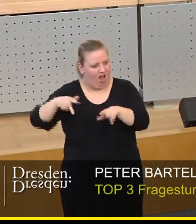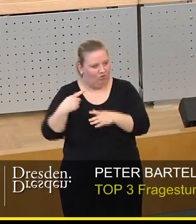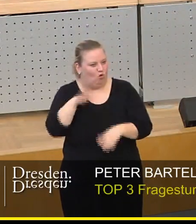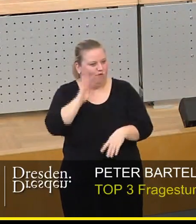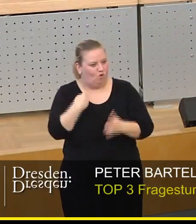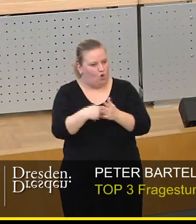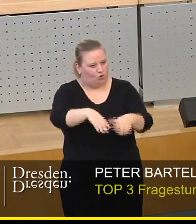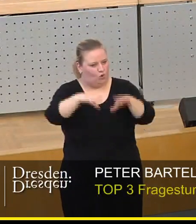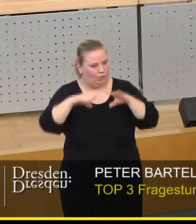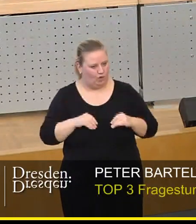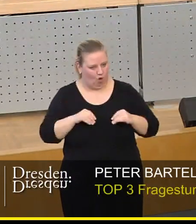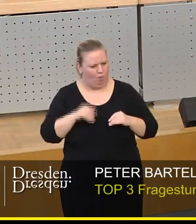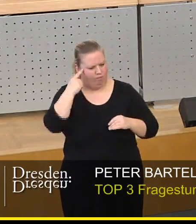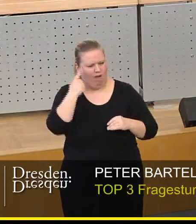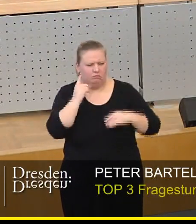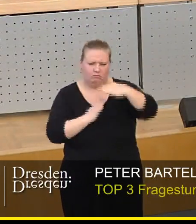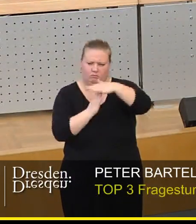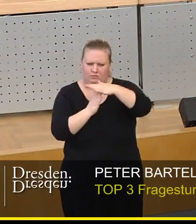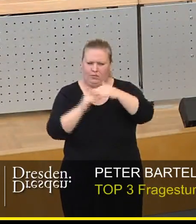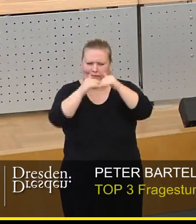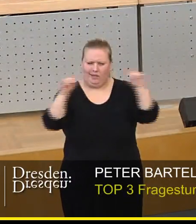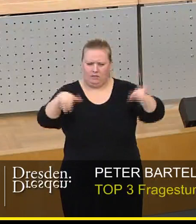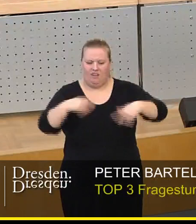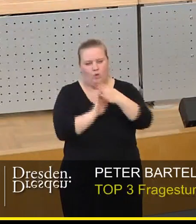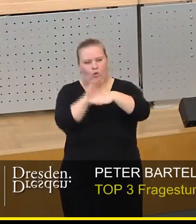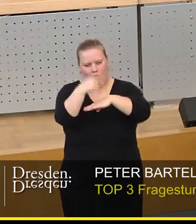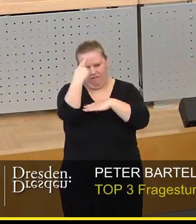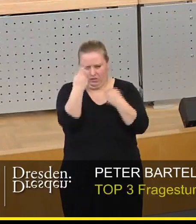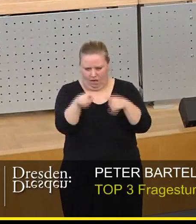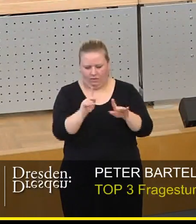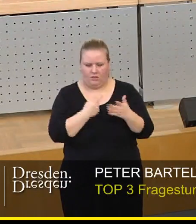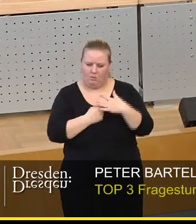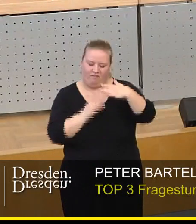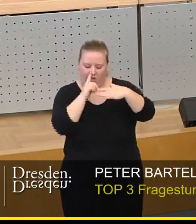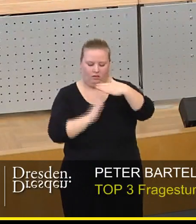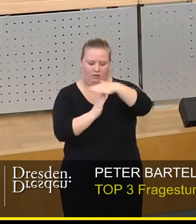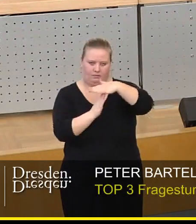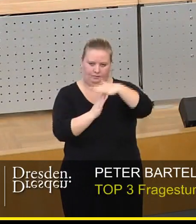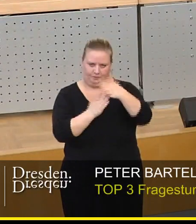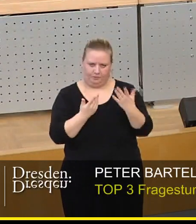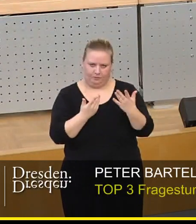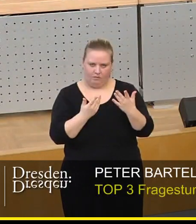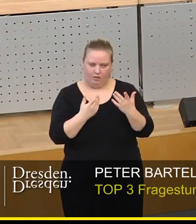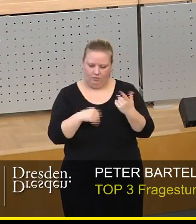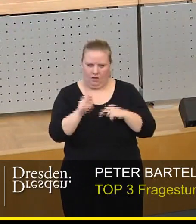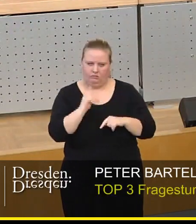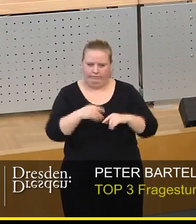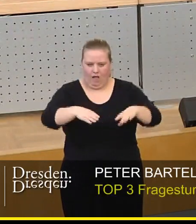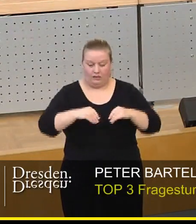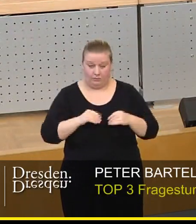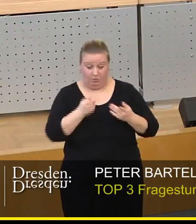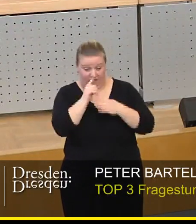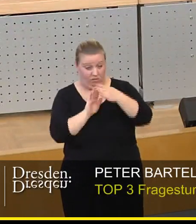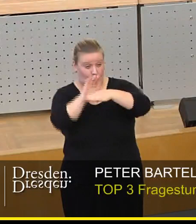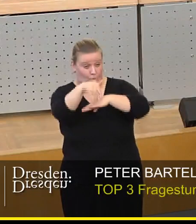übernommen werden, sofern sie in der Angemessenheitsgrenze bleiben. Wenn sie drüber liegen, dann ist es etwas anderes. Dort reagierte in der Vergangenheit die Verwaltung schon. Aber wenn